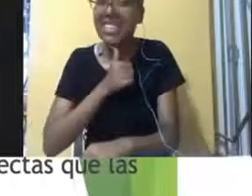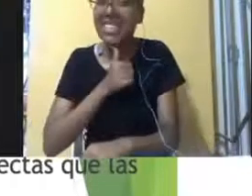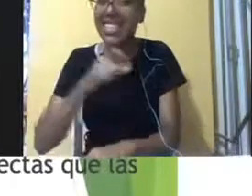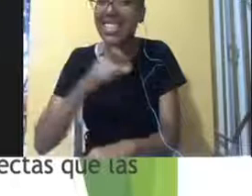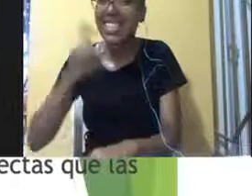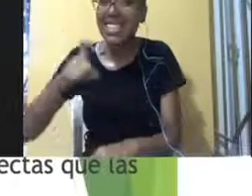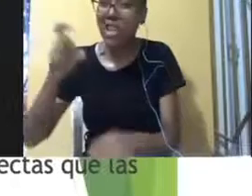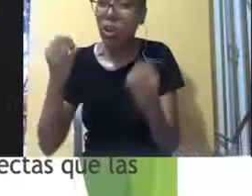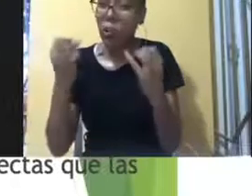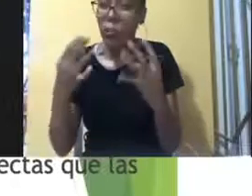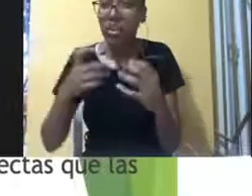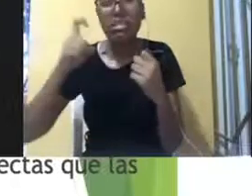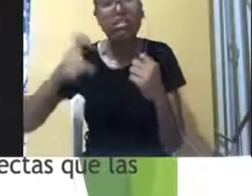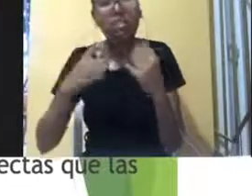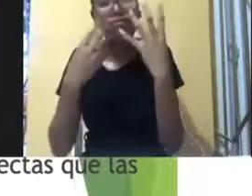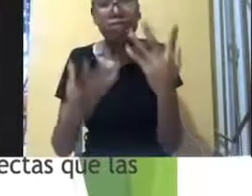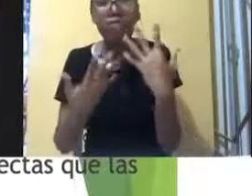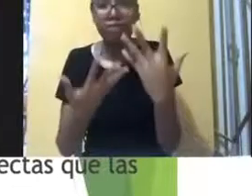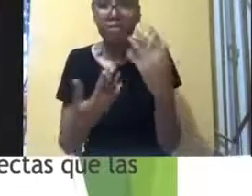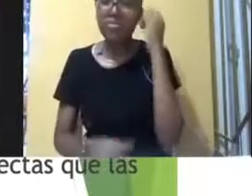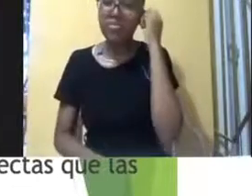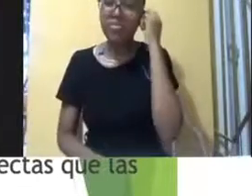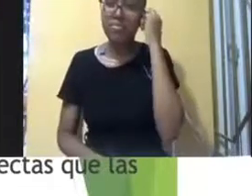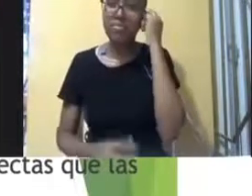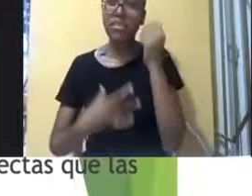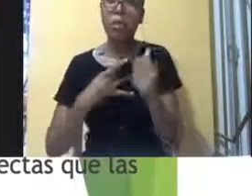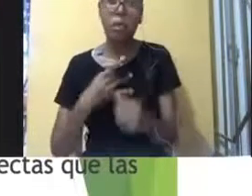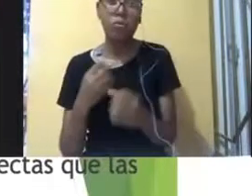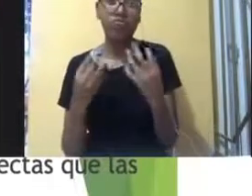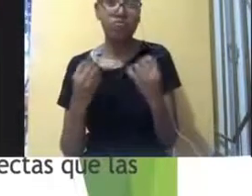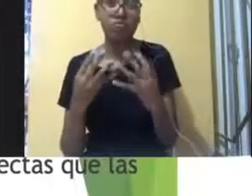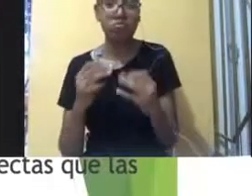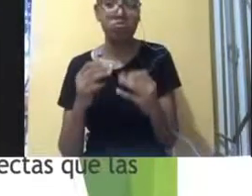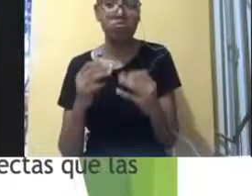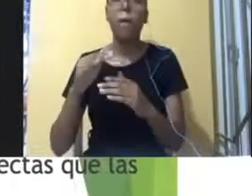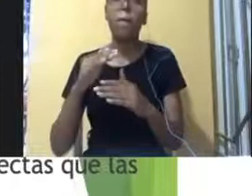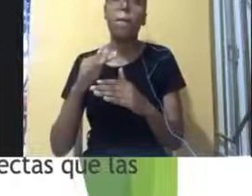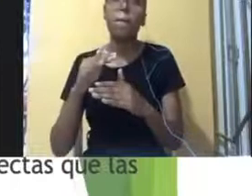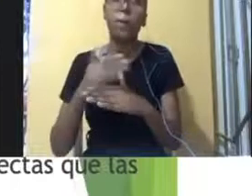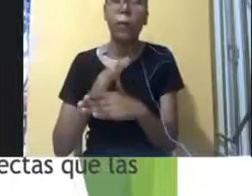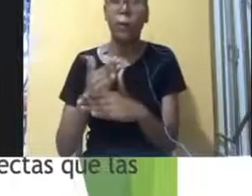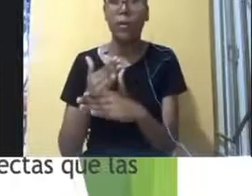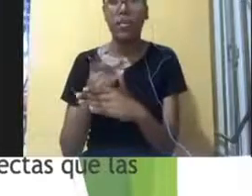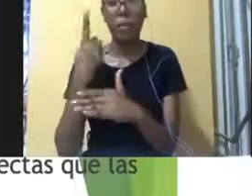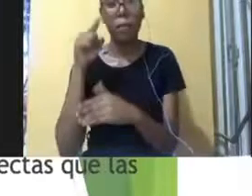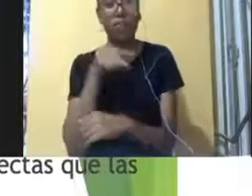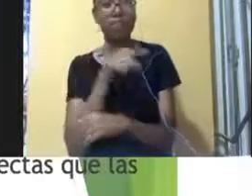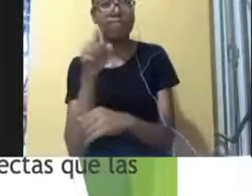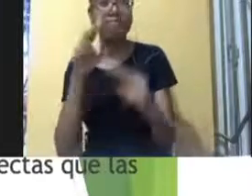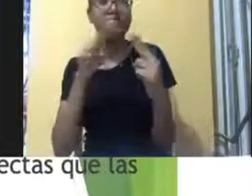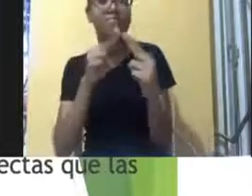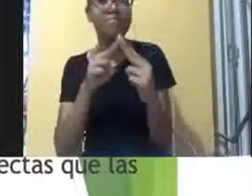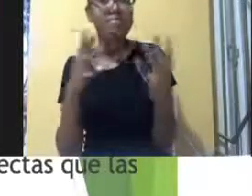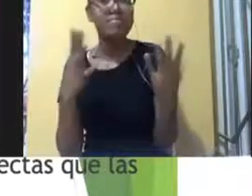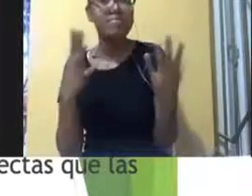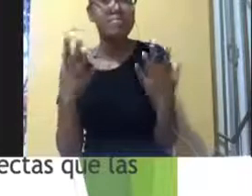que me gusta mucho compartir esto porque es como un poco que ustedes conozcan la comunidad